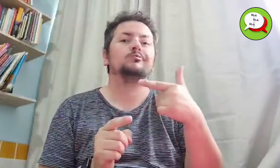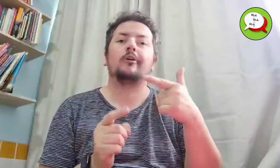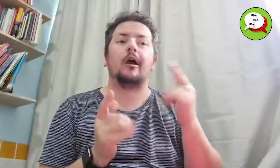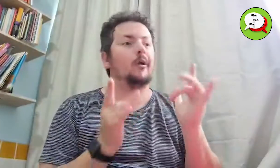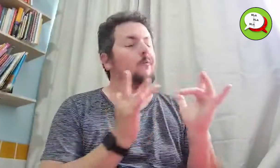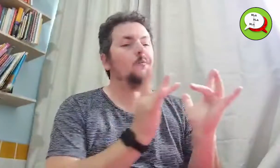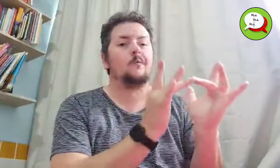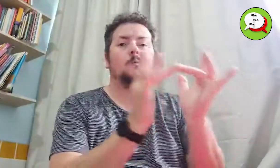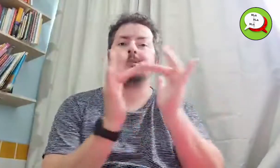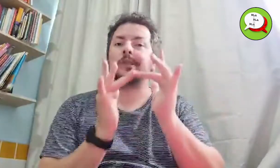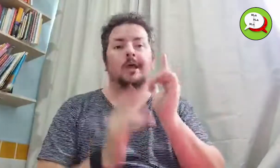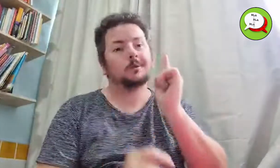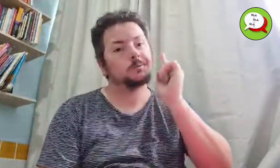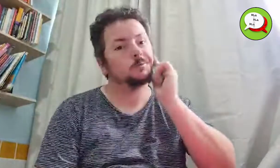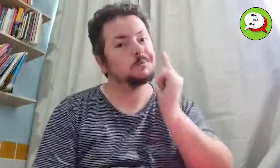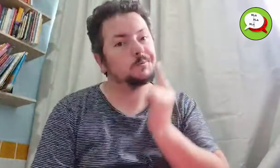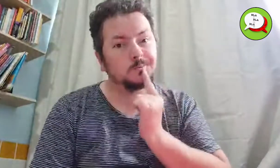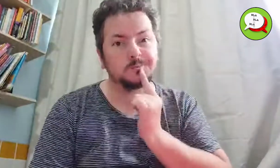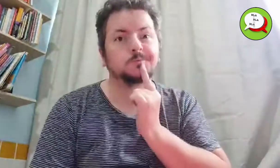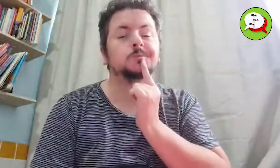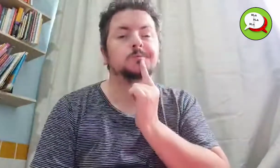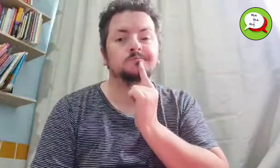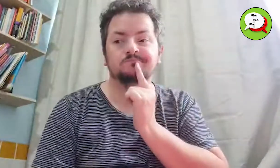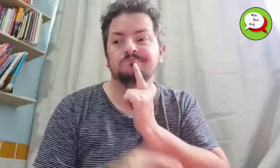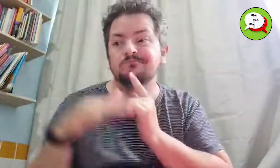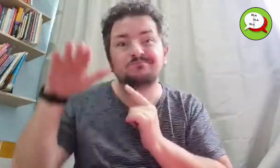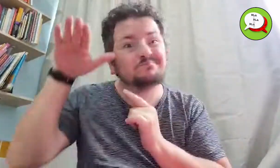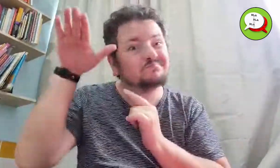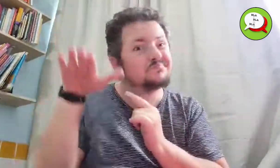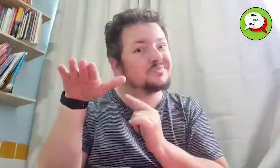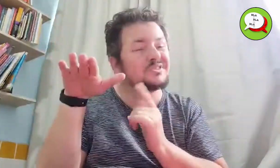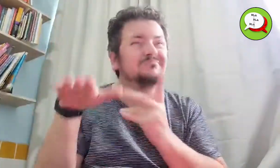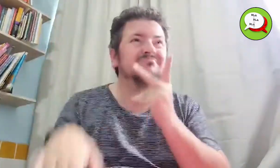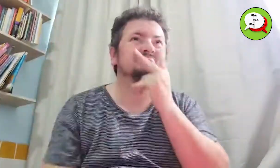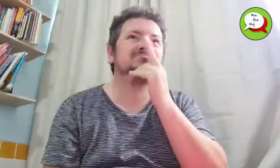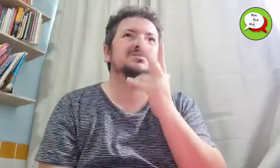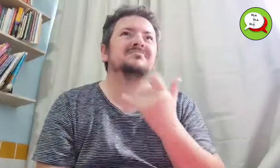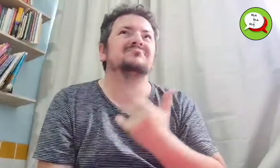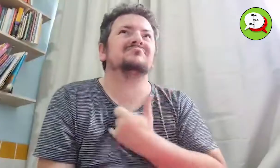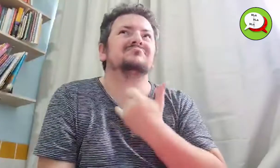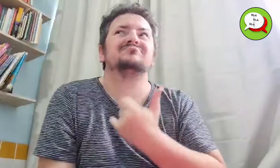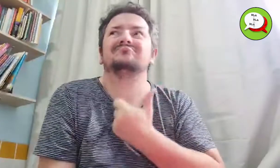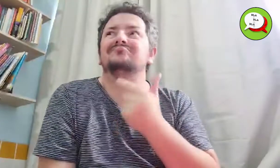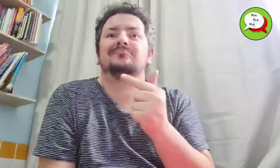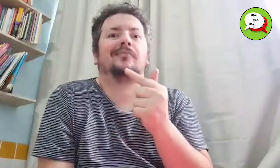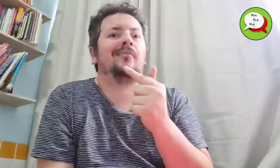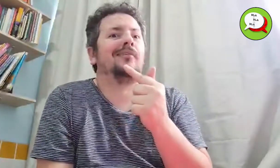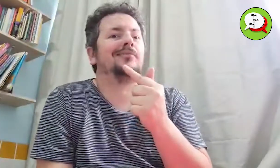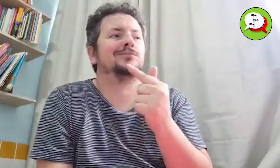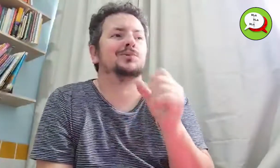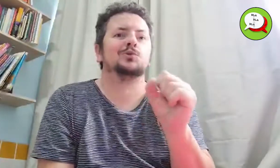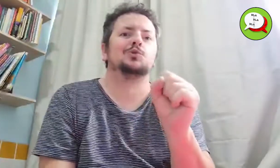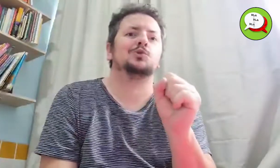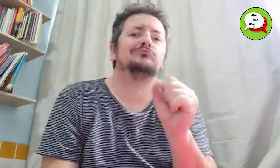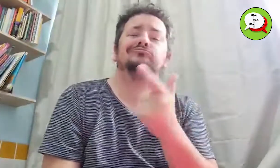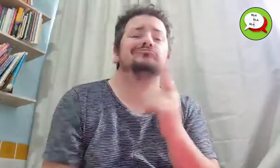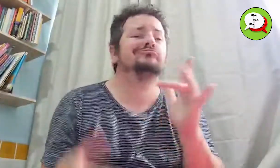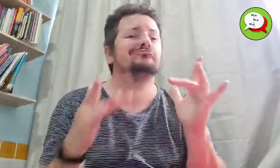porque esse aluno, ele não tinha contato com outros surdos. Então eu tive sim, era um aluno que tinha 7